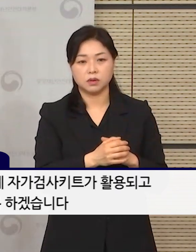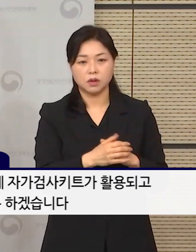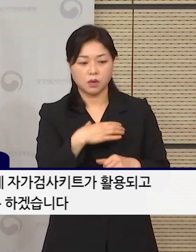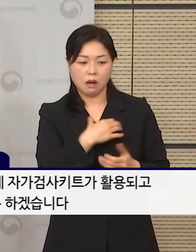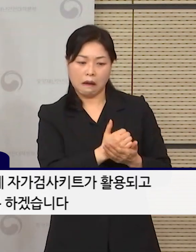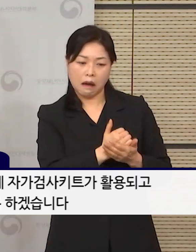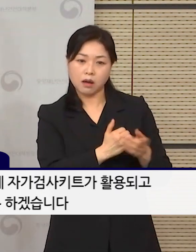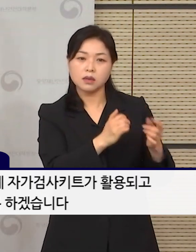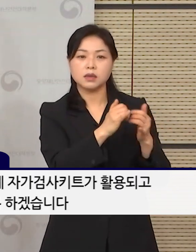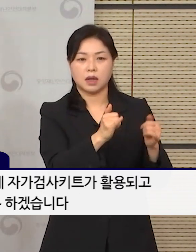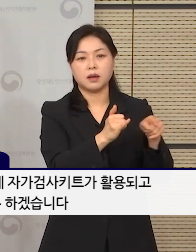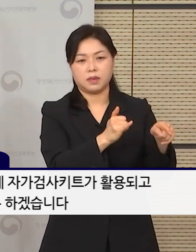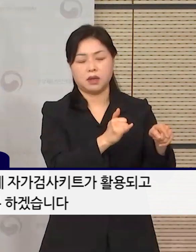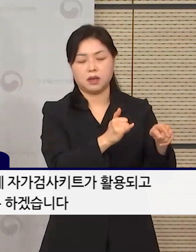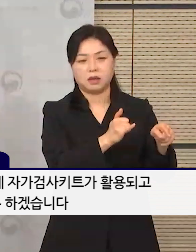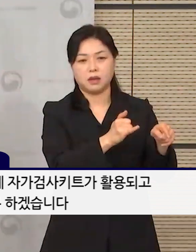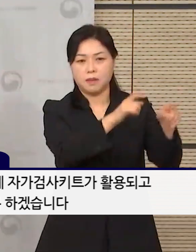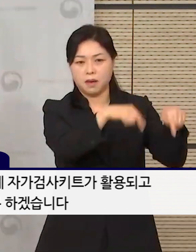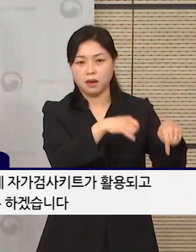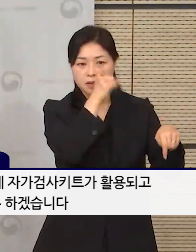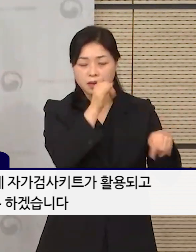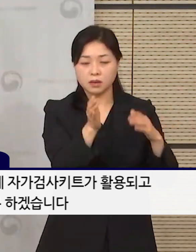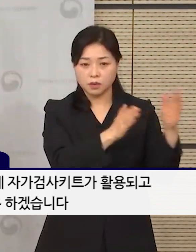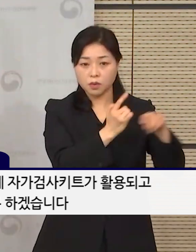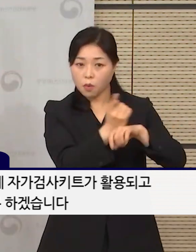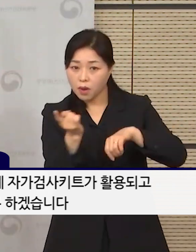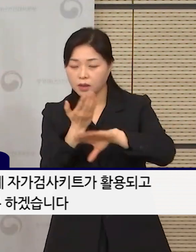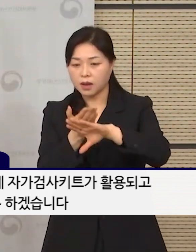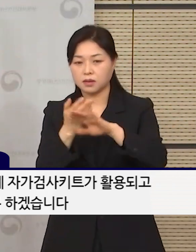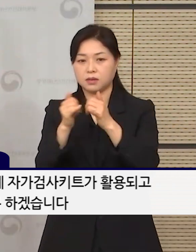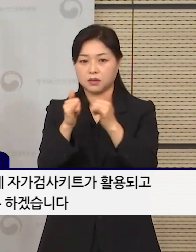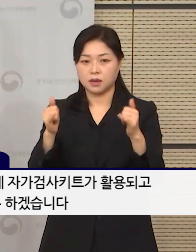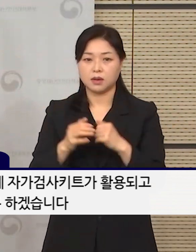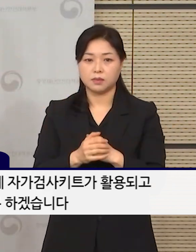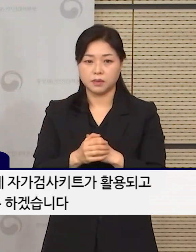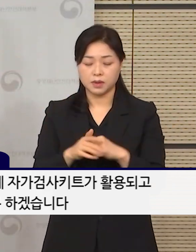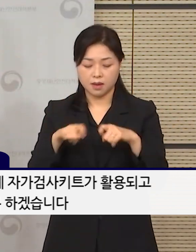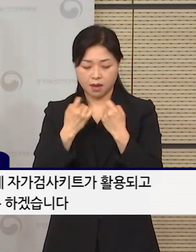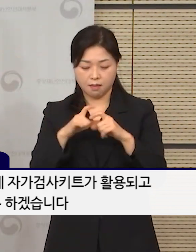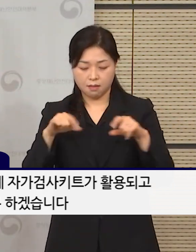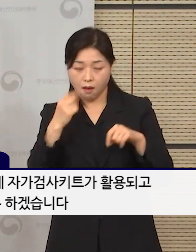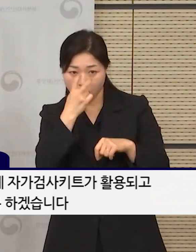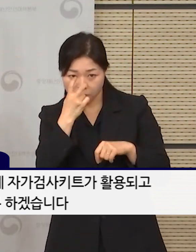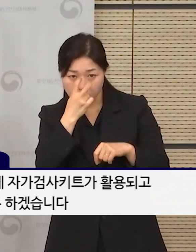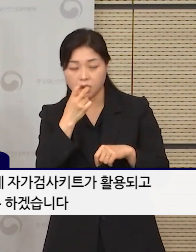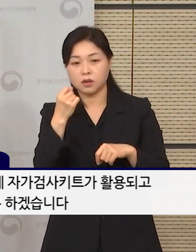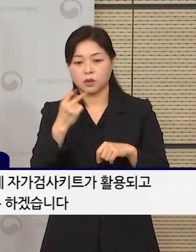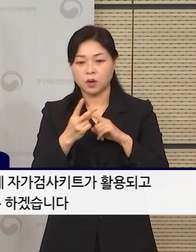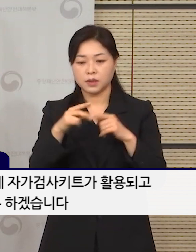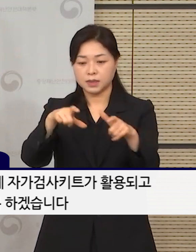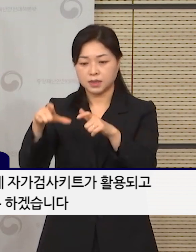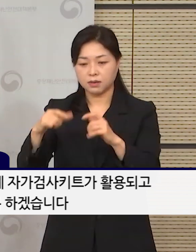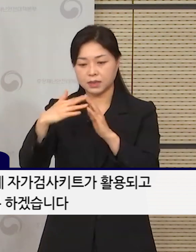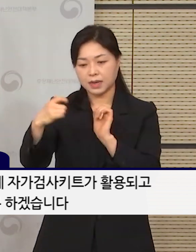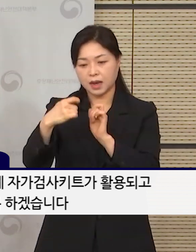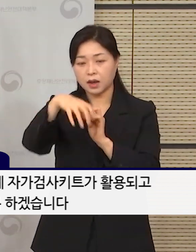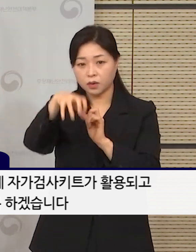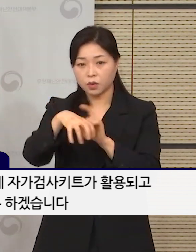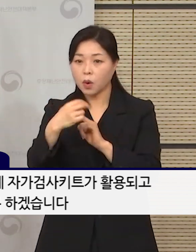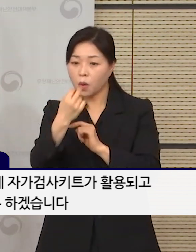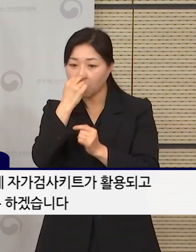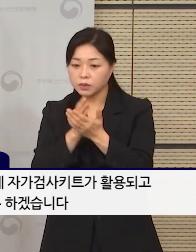고위험군 이외의 대상에 대해서는 PCR 검사 이외에 자가 검사 키트와 활용되고 지역 호흡기 전담